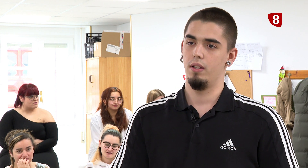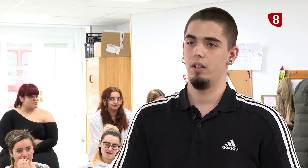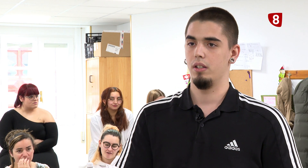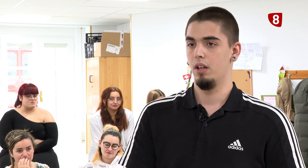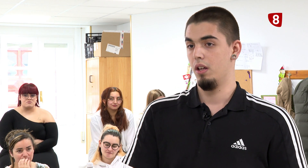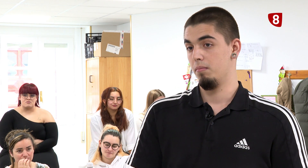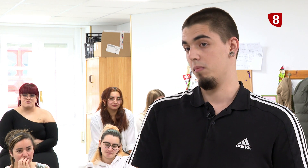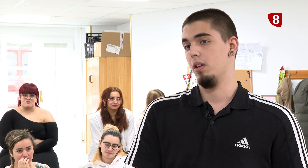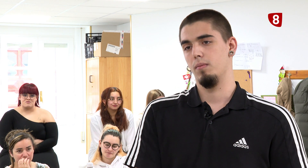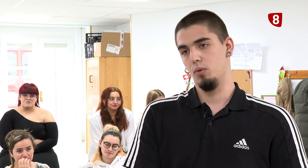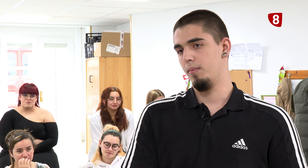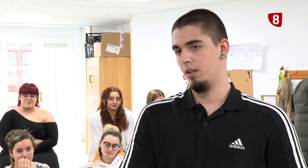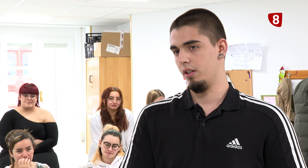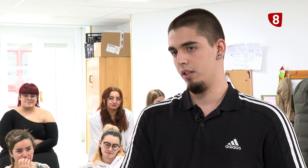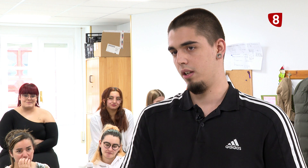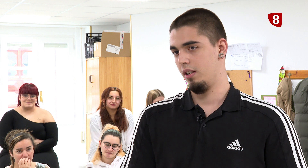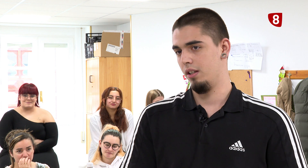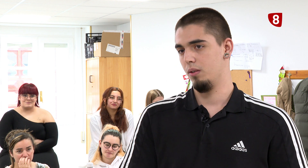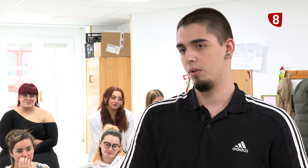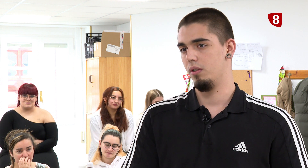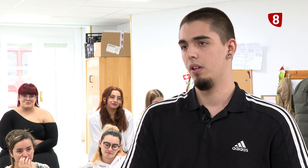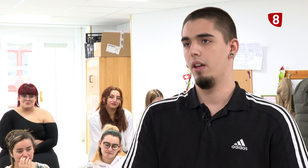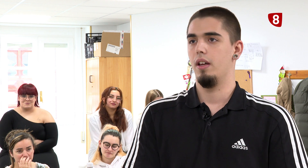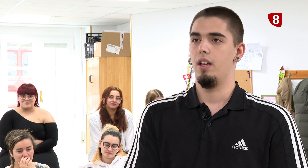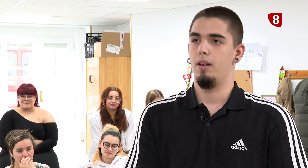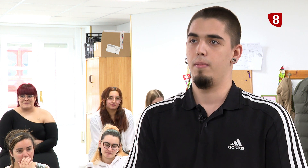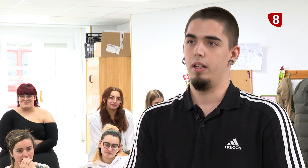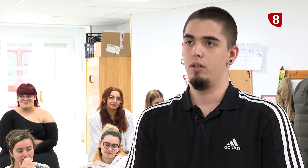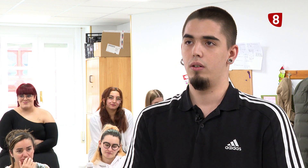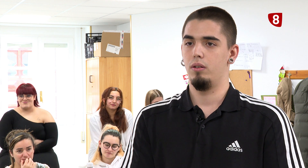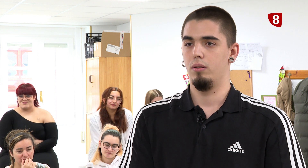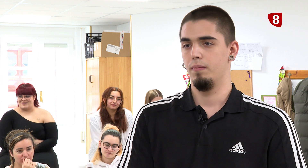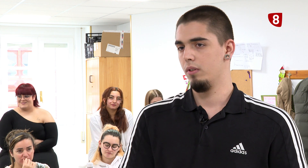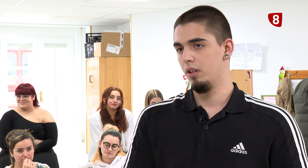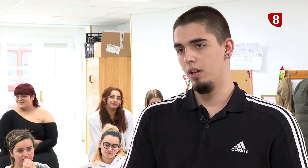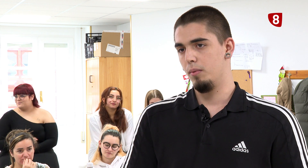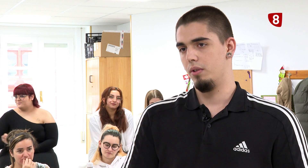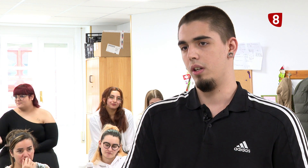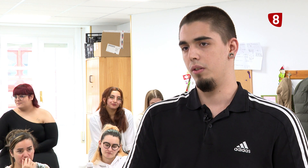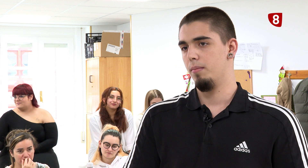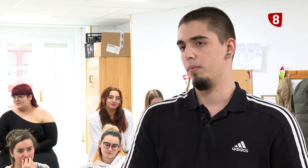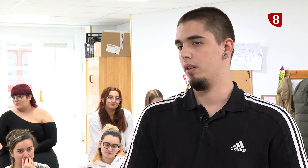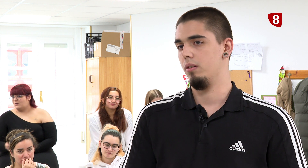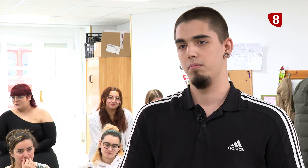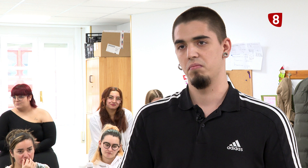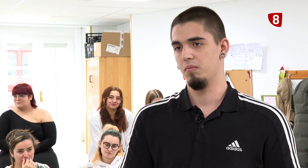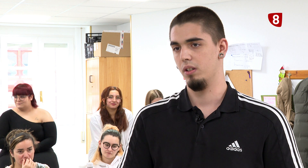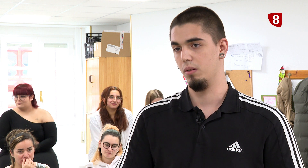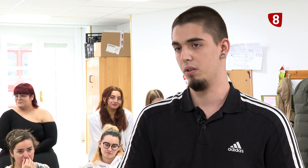antes, mucho menos que en este curso, me quitó muchos estereotipos, pero algunos como